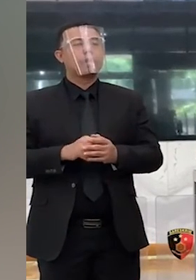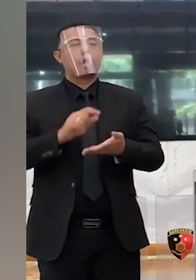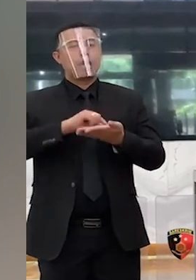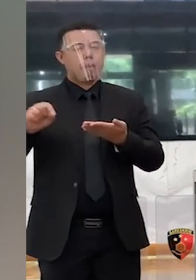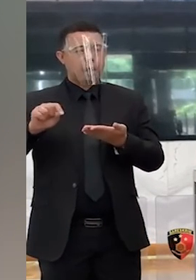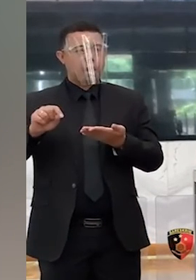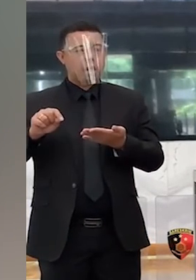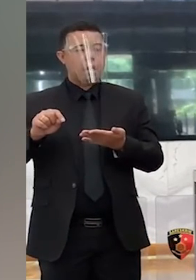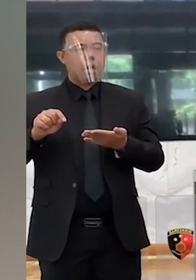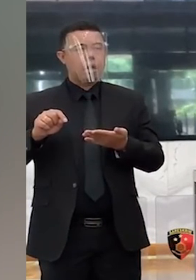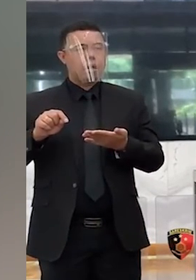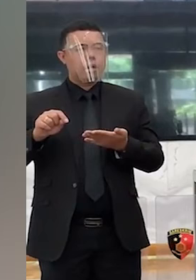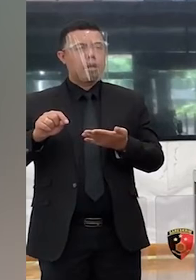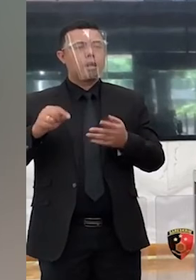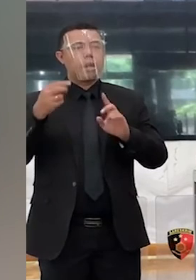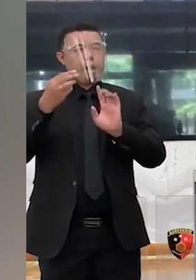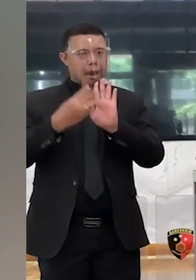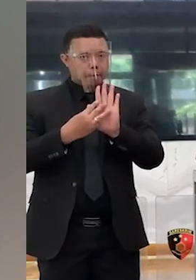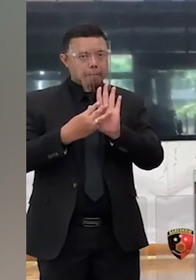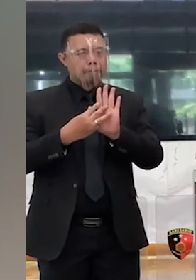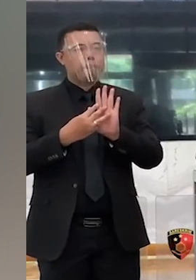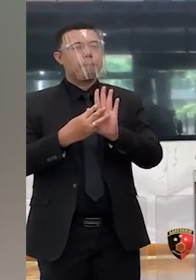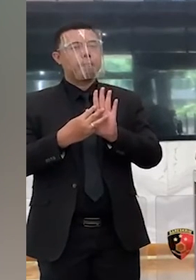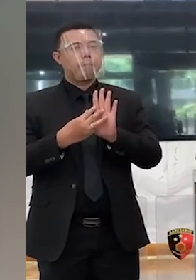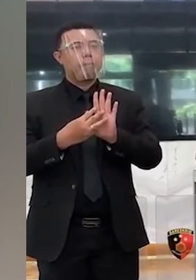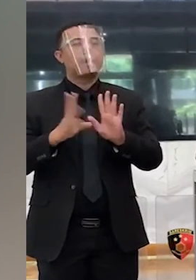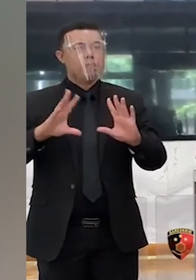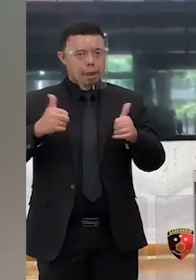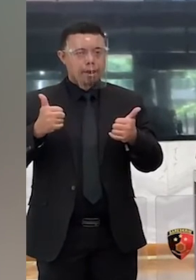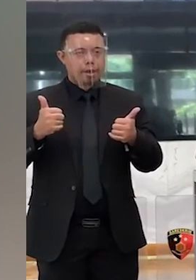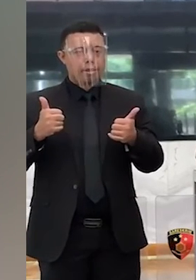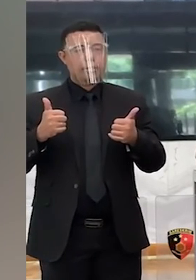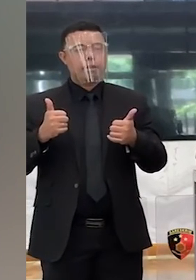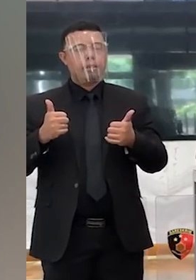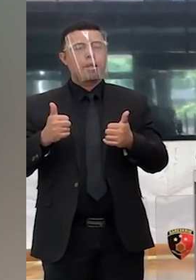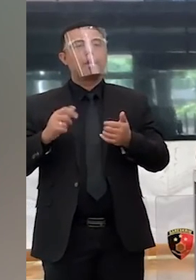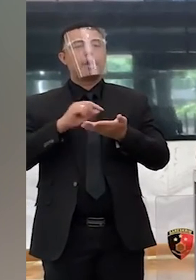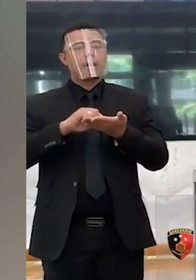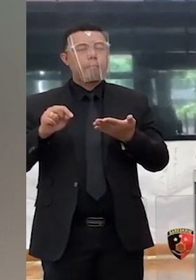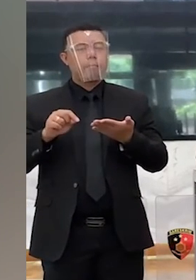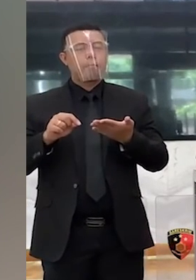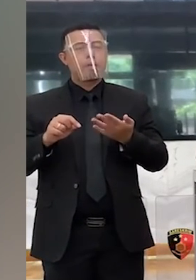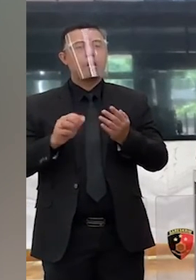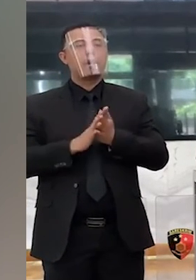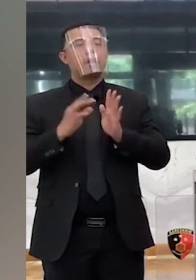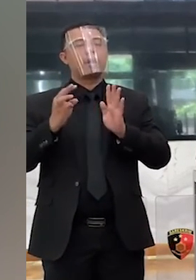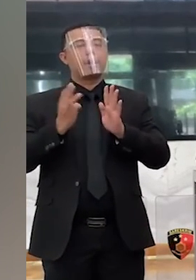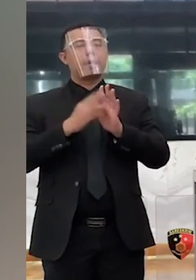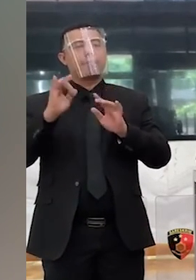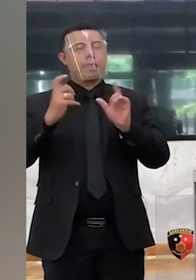Atas nama M, selamat. Atas nama